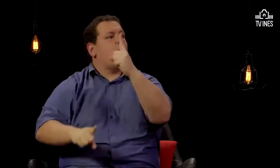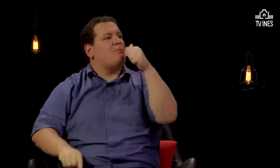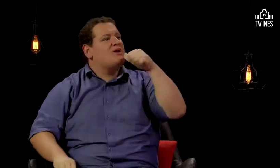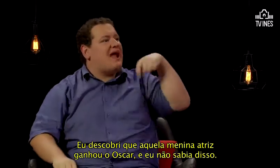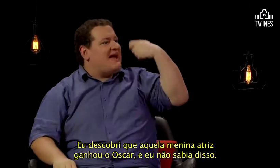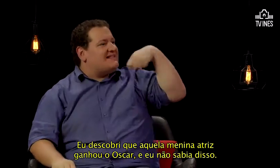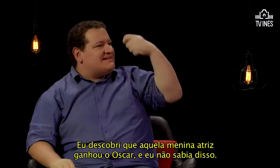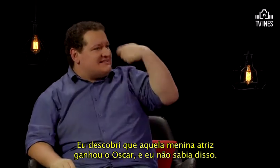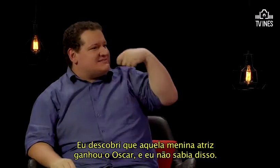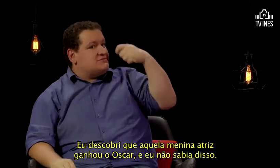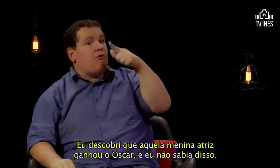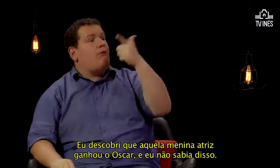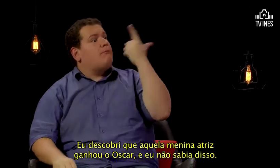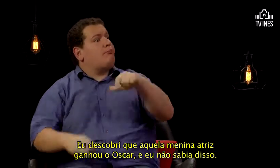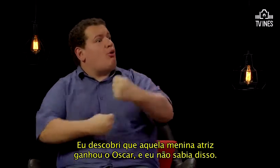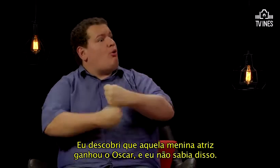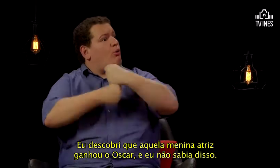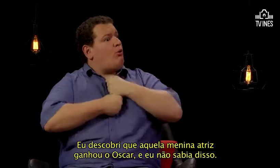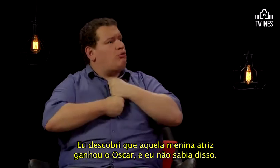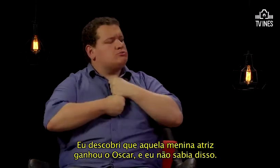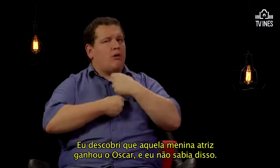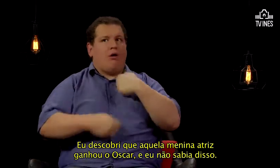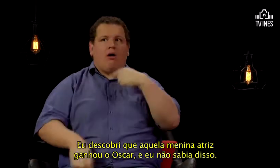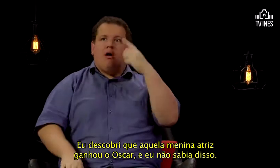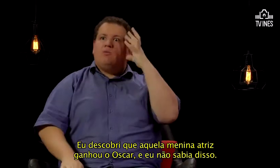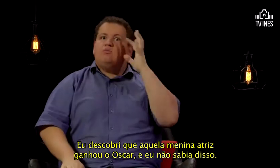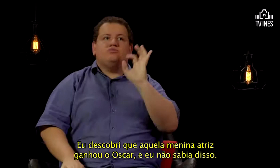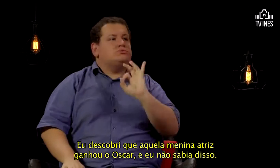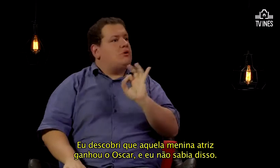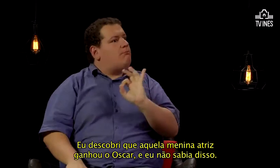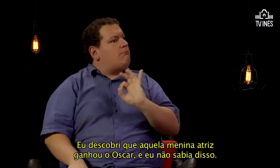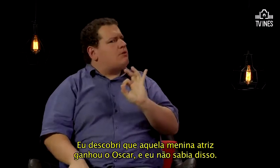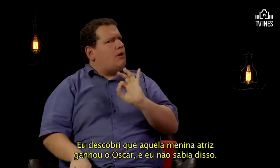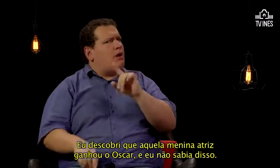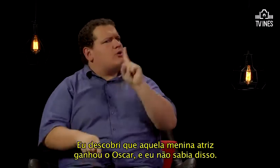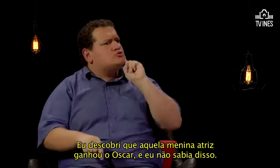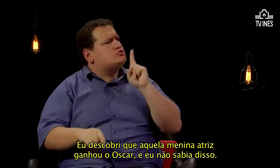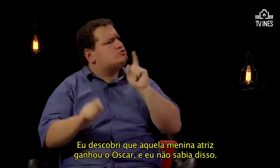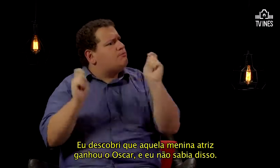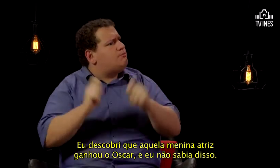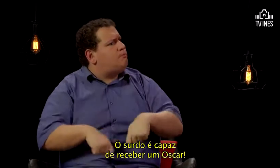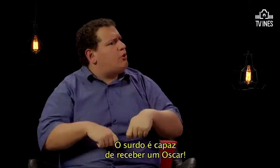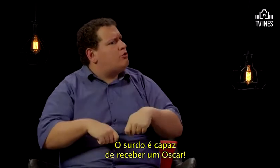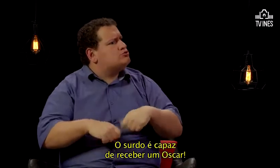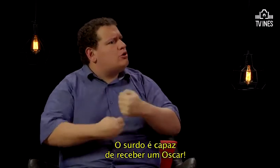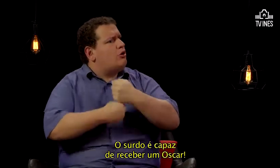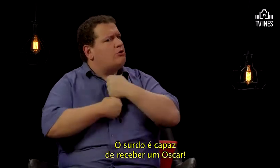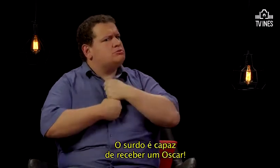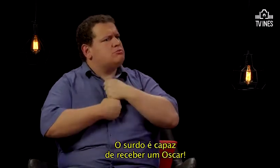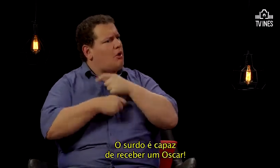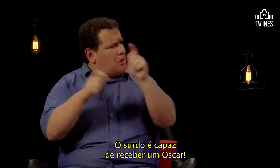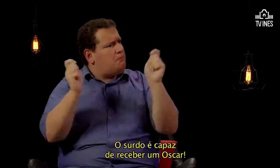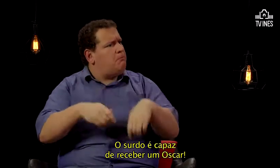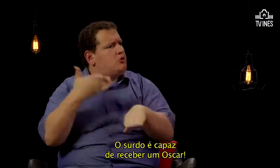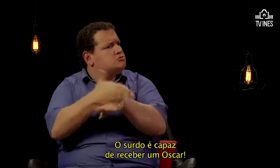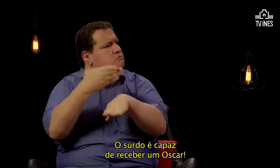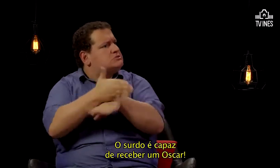Eu descobri que aquela menina atriz, ela ganhou o Oscar. E eu não sabia disso. E o surdo é capaz de receber um Oscar.